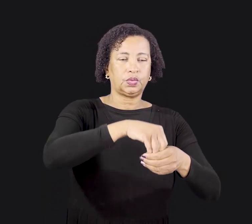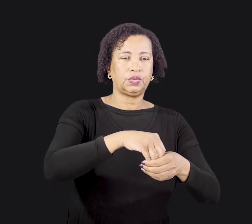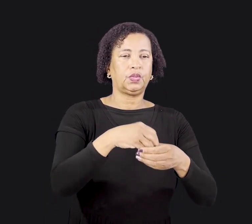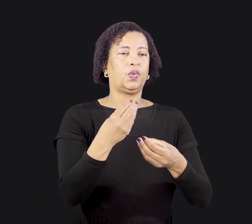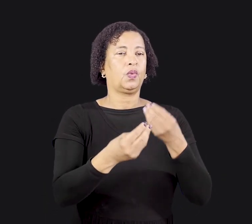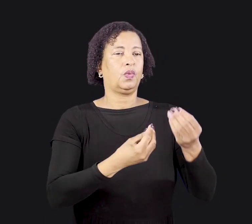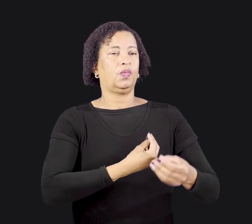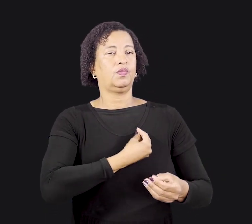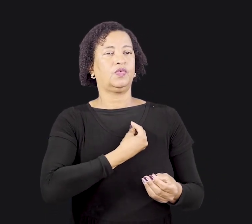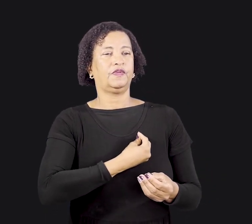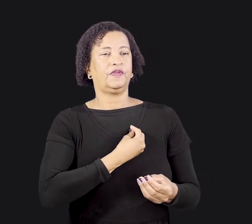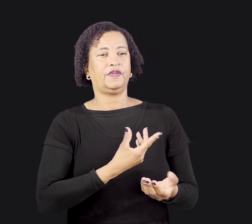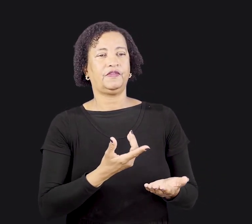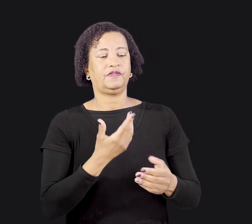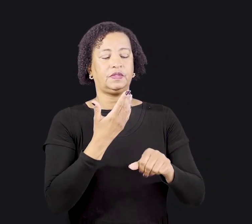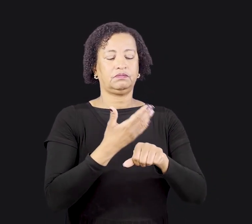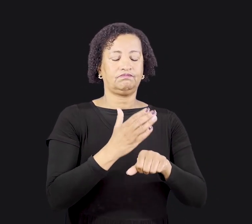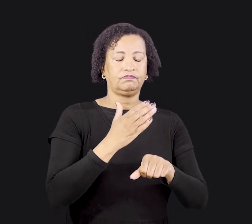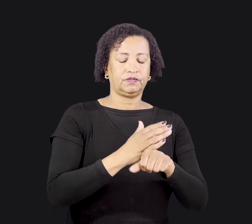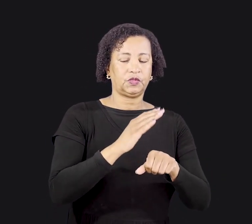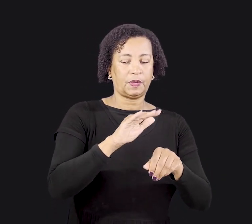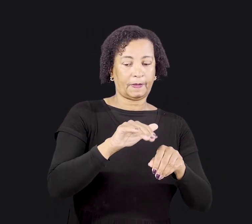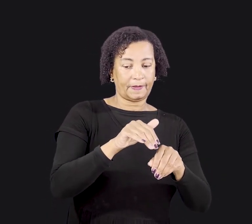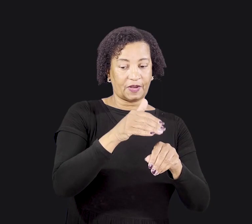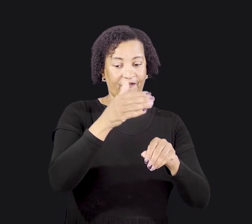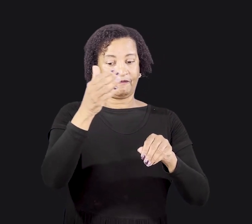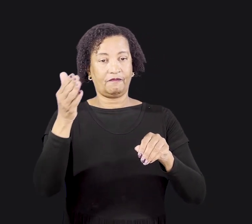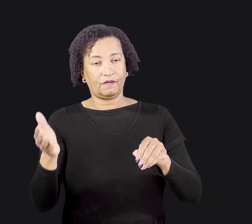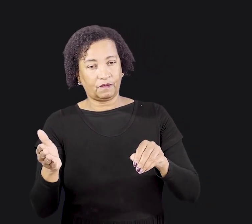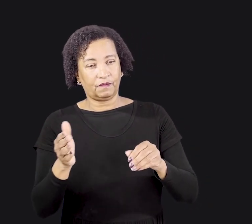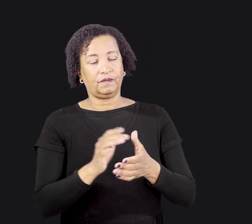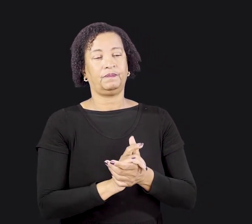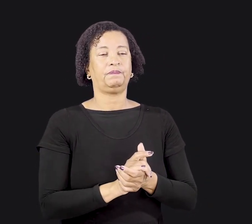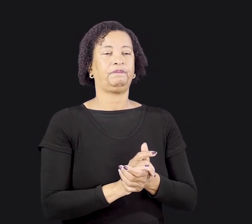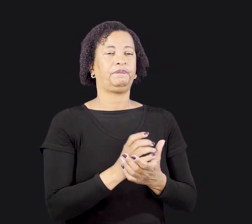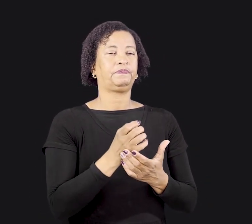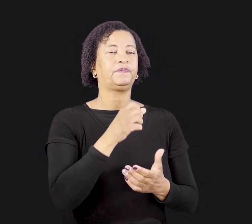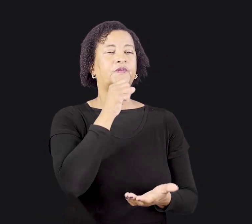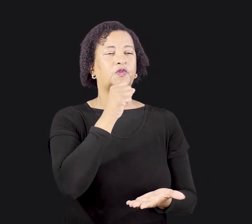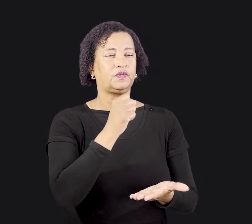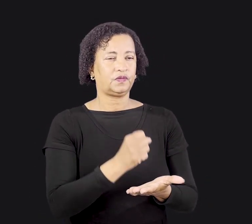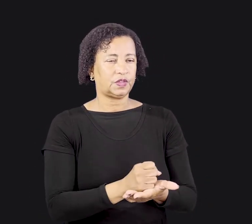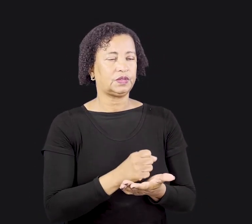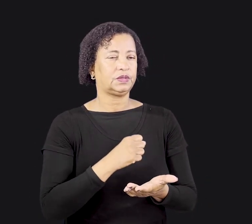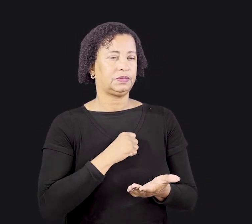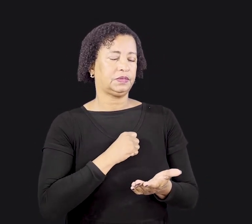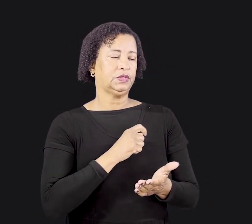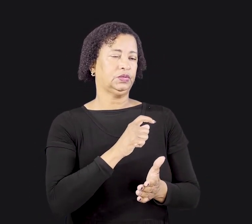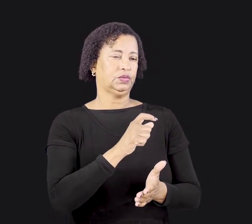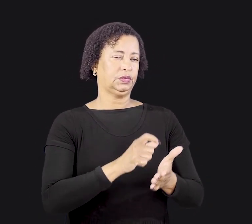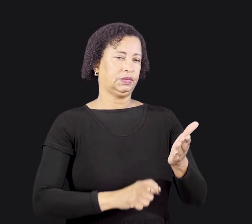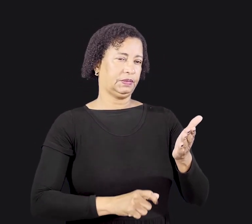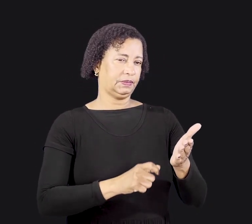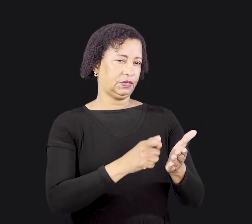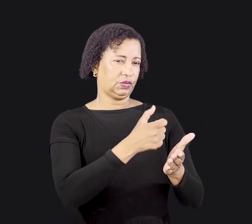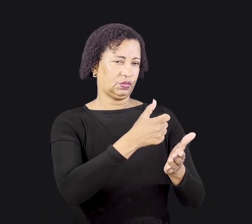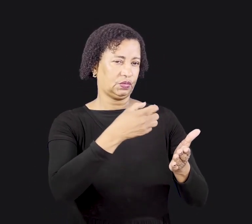a vida é drenada para fora do vaso. No Velho Testamento, em 2 Samuel 14:14, a gente lê o seguinte: